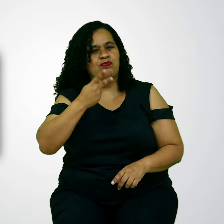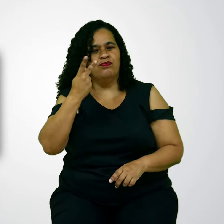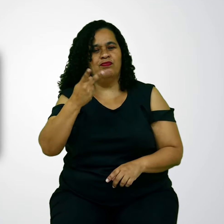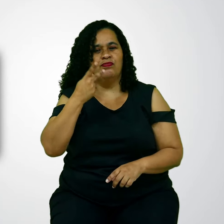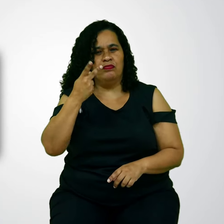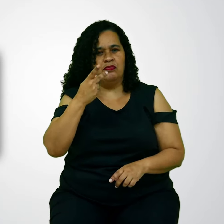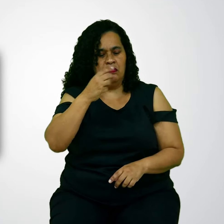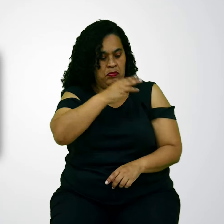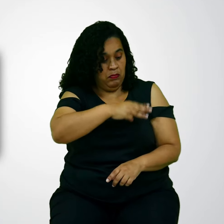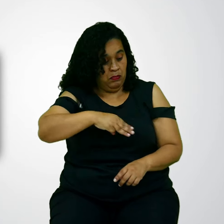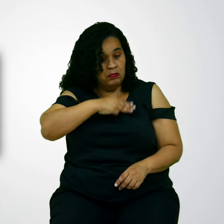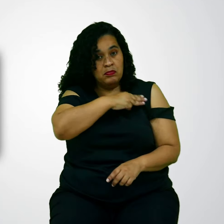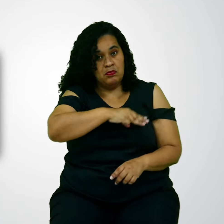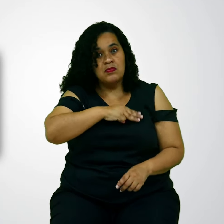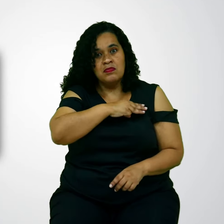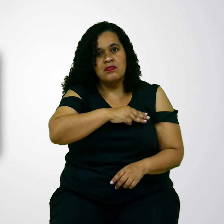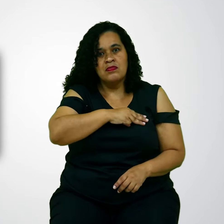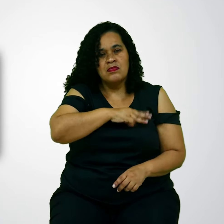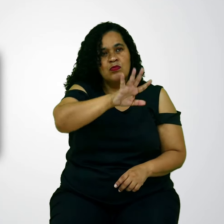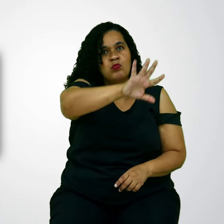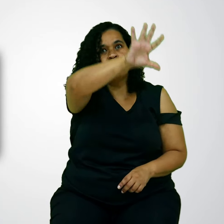da igreja.